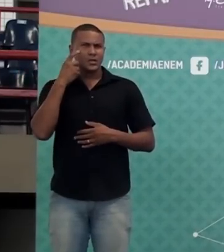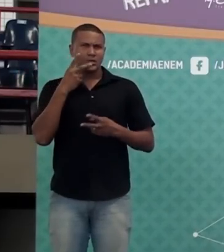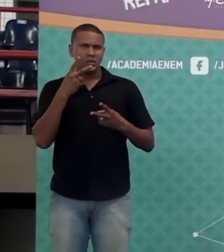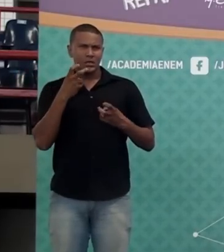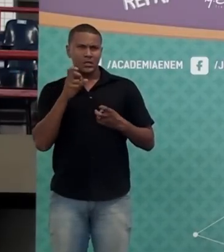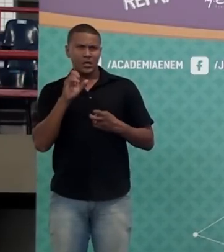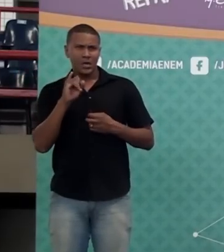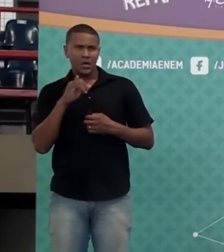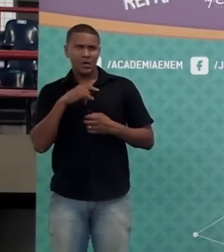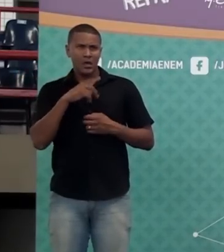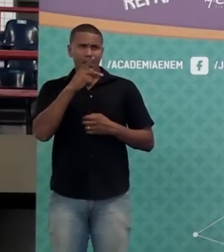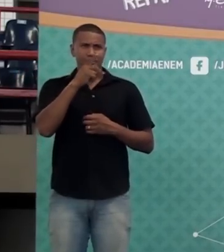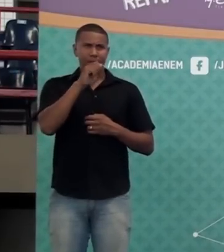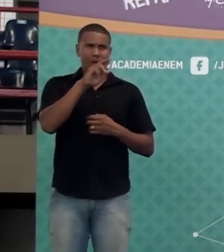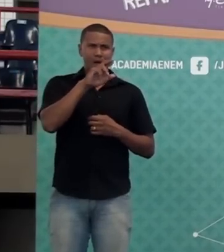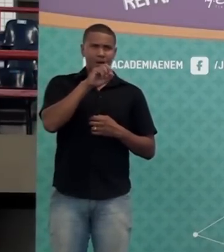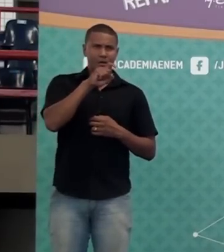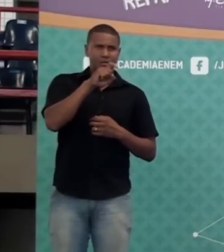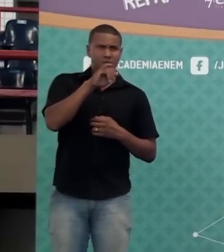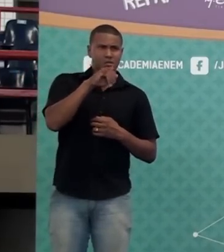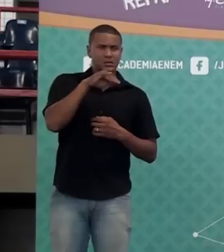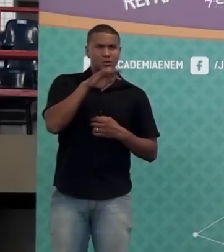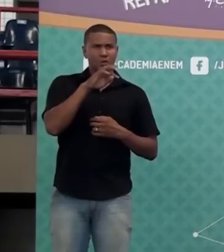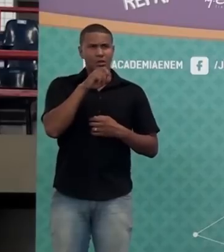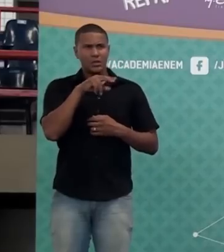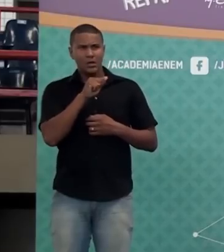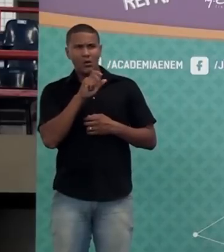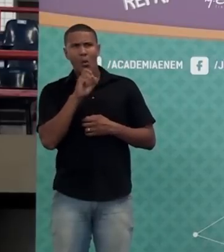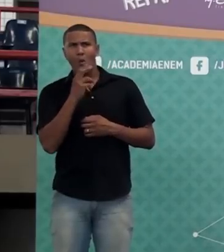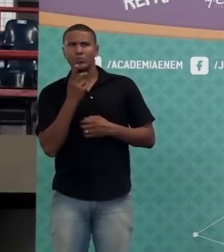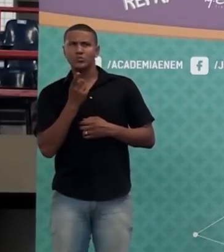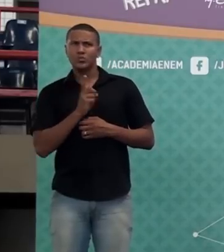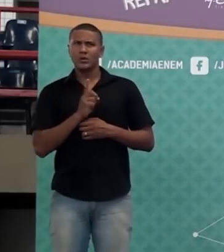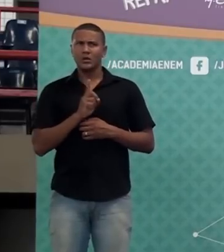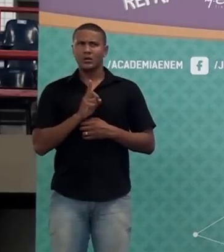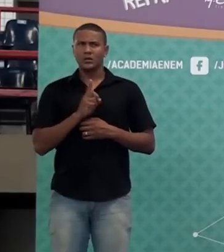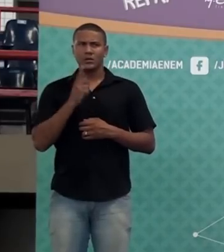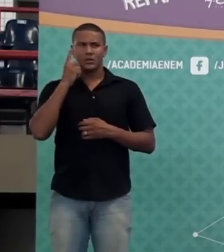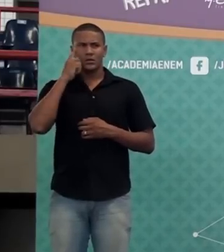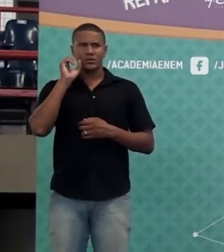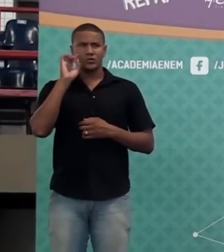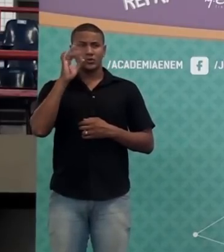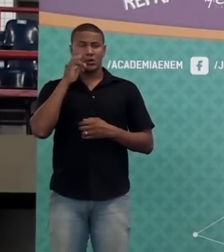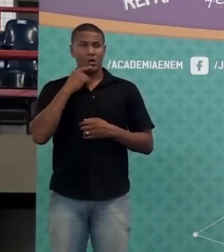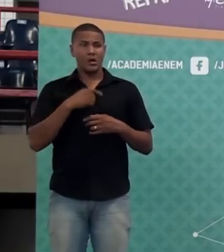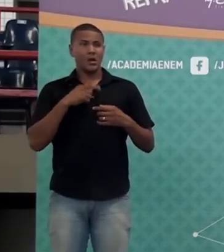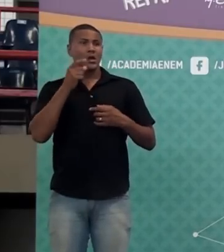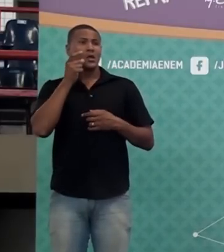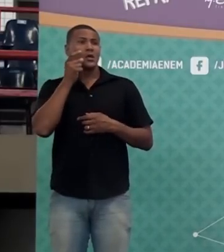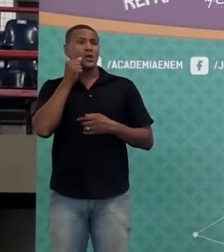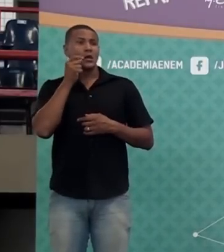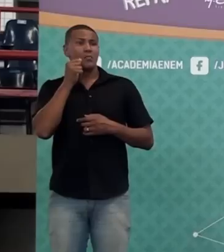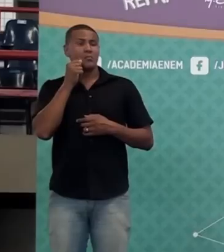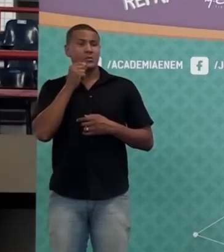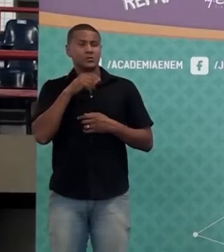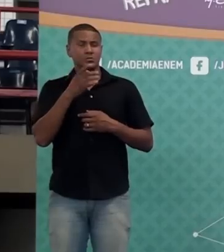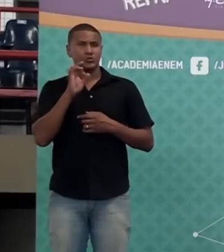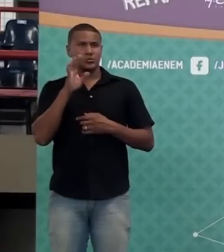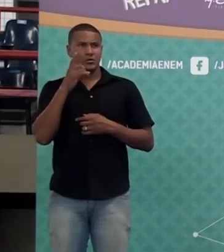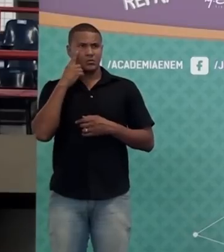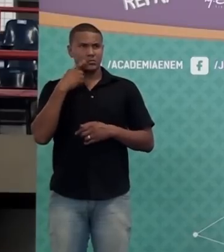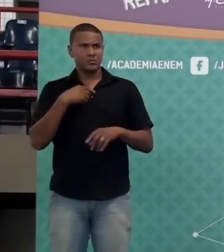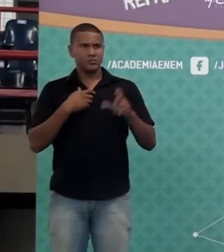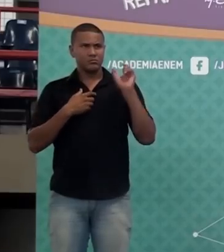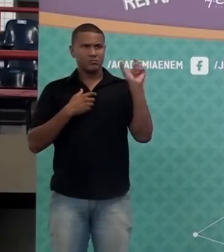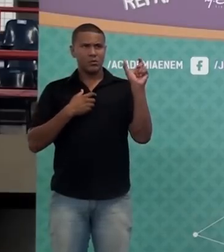é paroxítona ou não, é só você pegar a lapiseira ou a caneta preta, ali de lado fazer a divisão